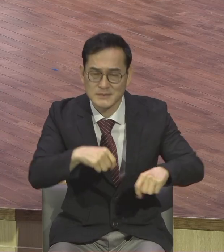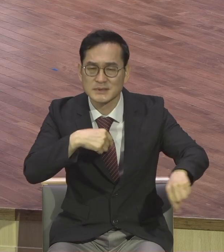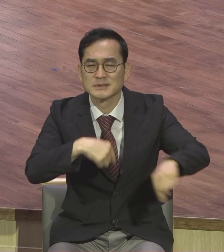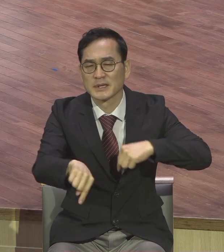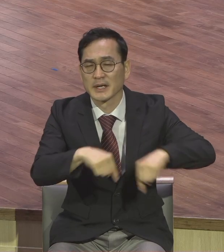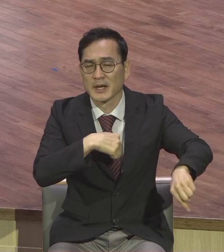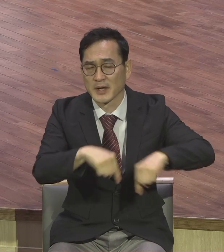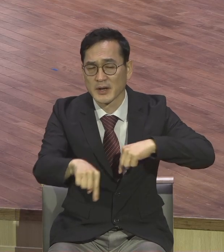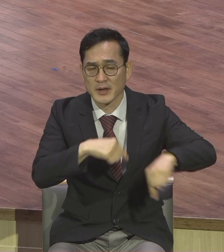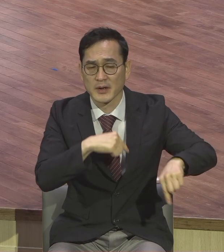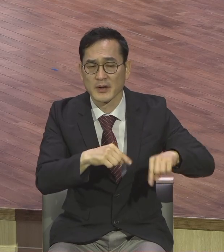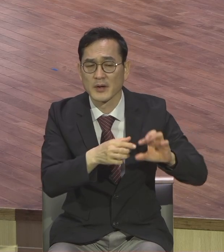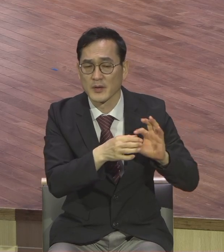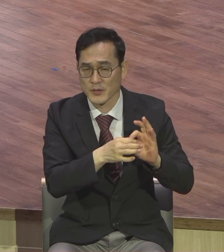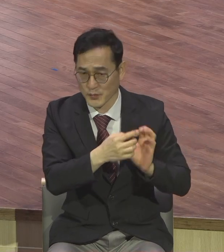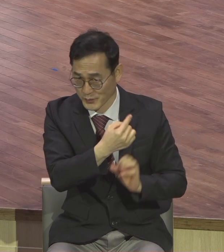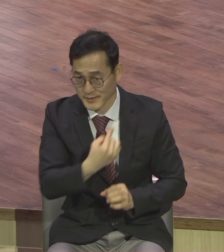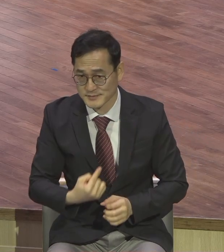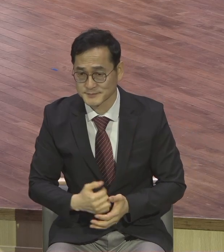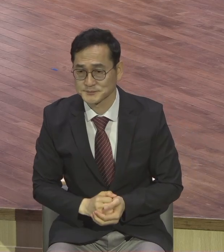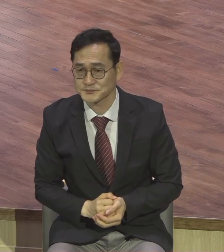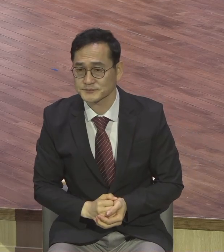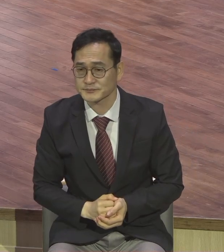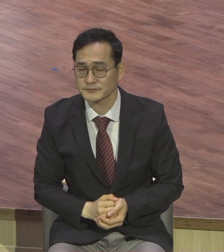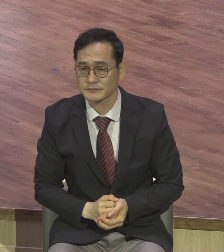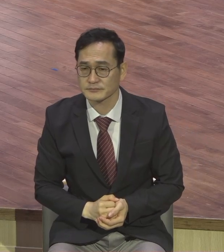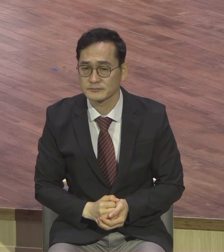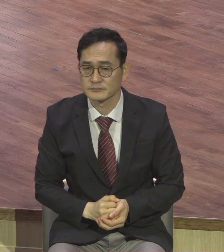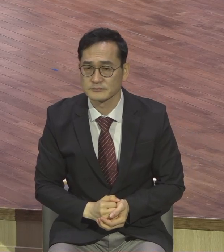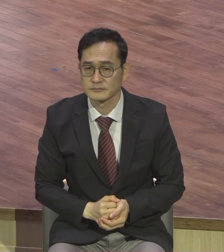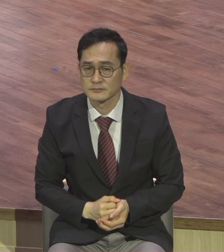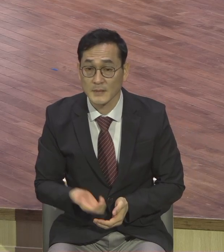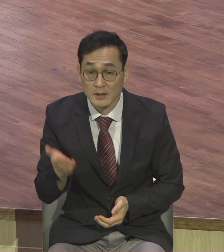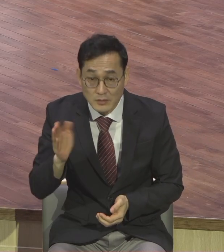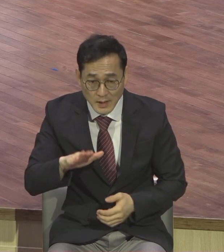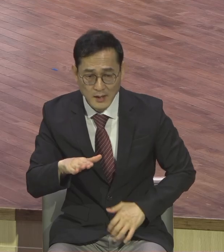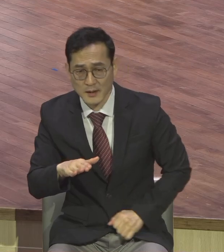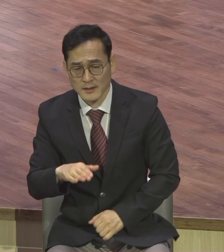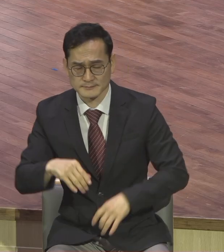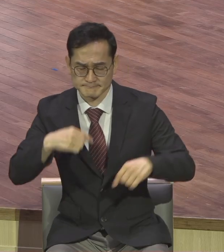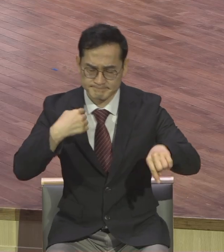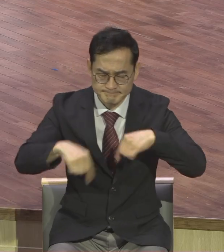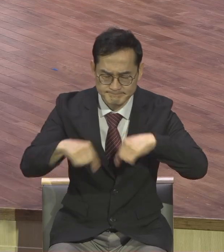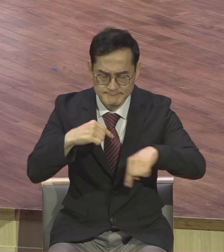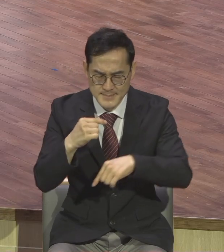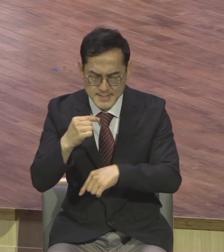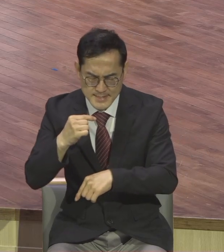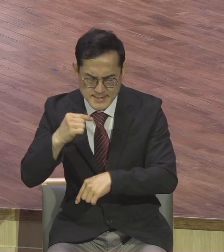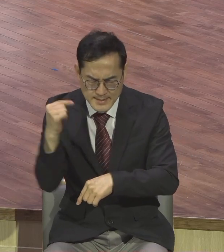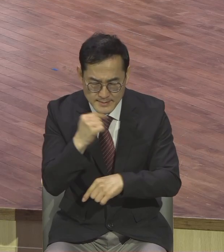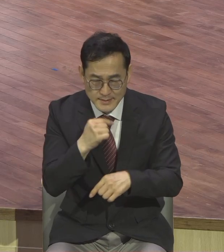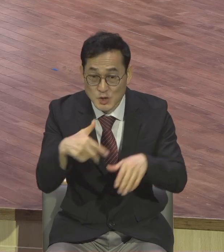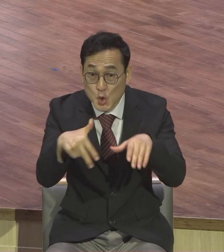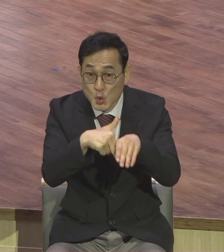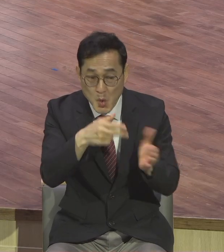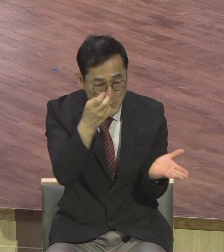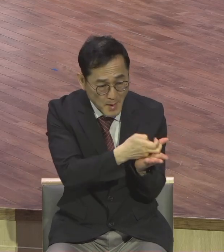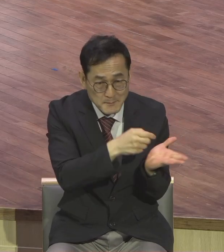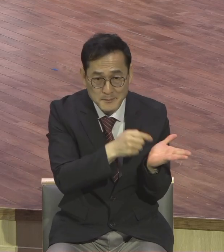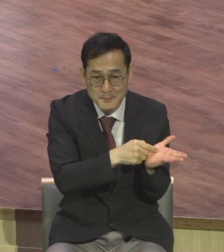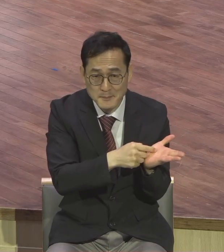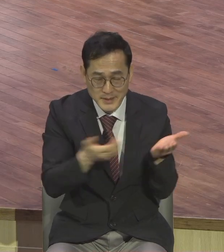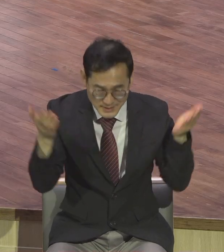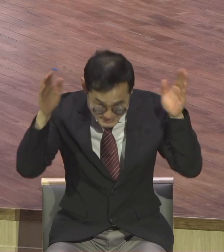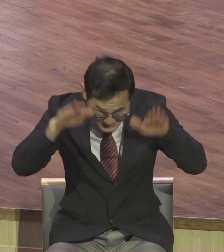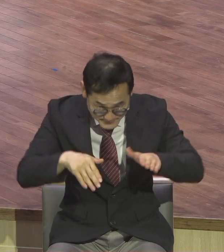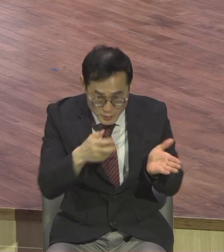지배했었습니다. 그런데 하도 엄격하게 엄격한 그러한 이슬람